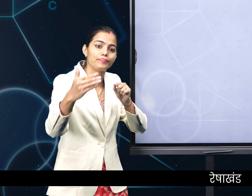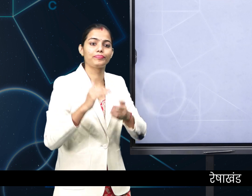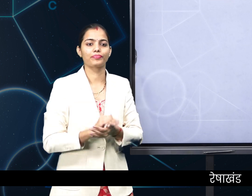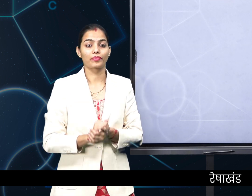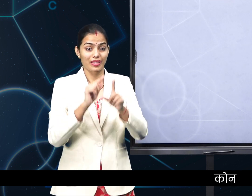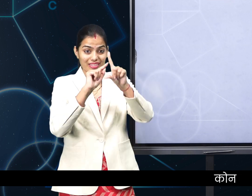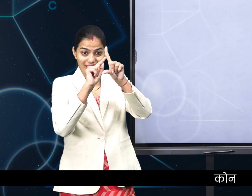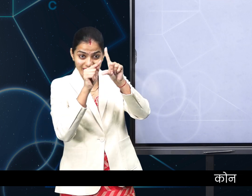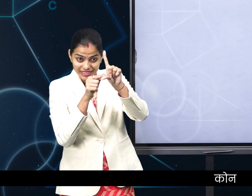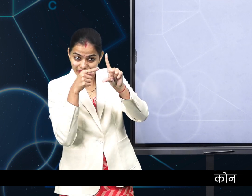कोन,